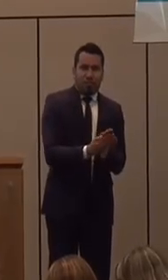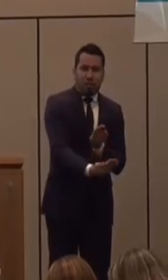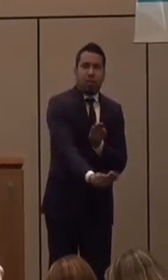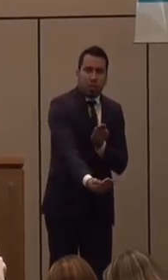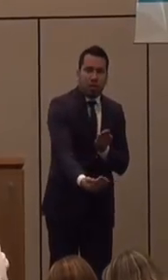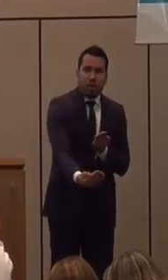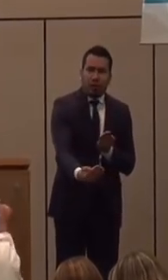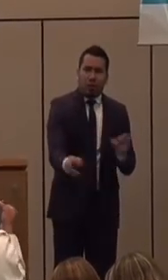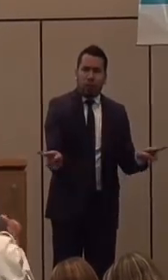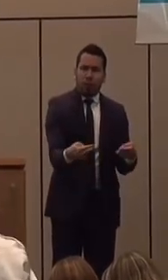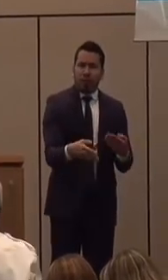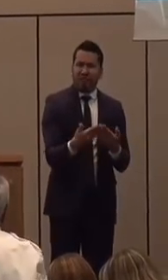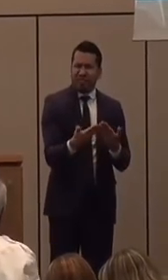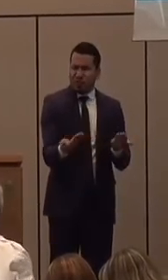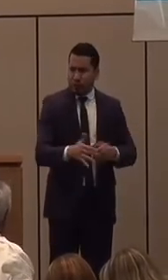simples